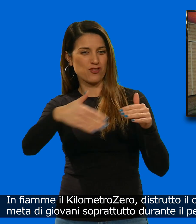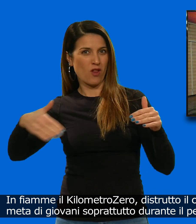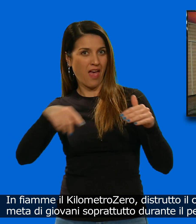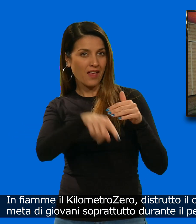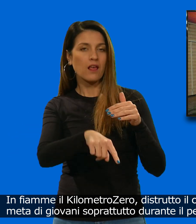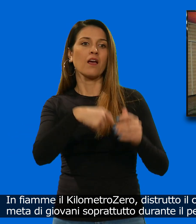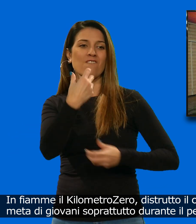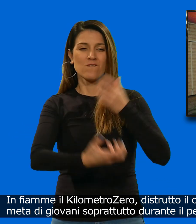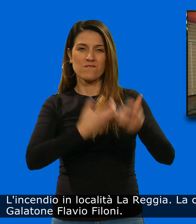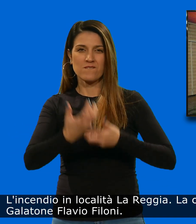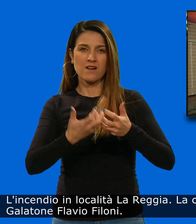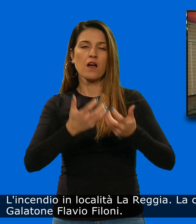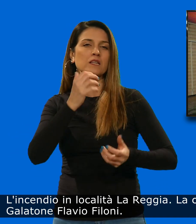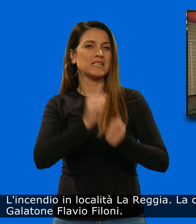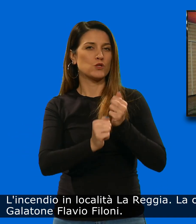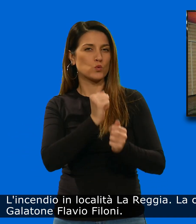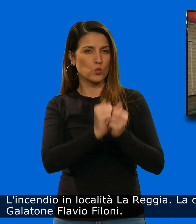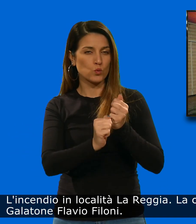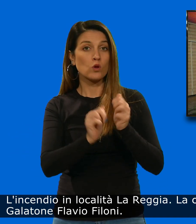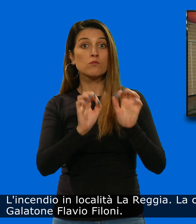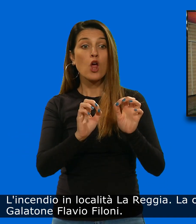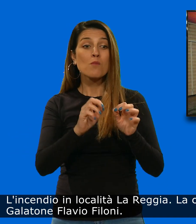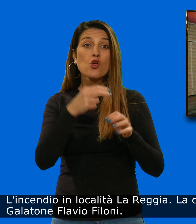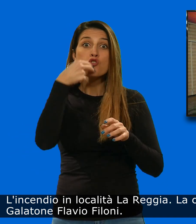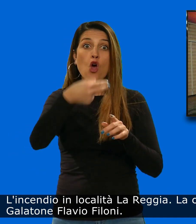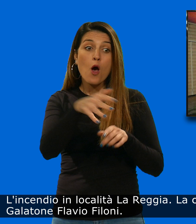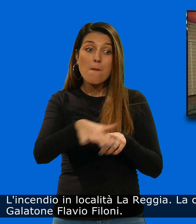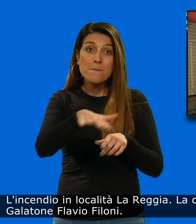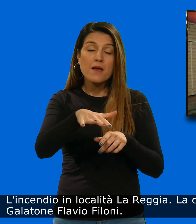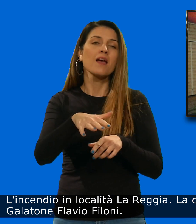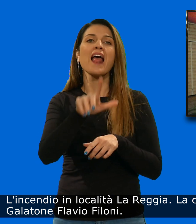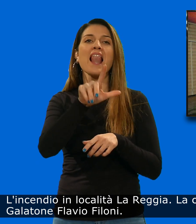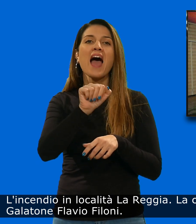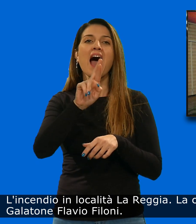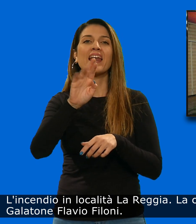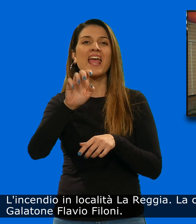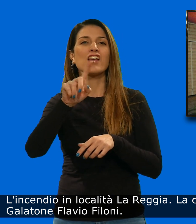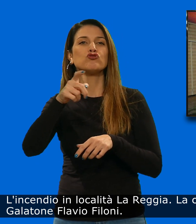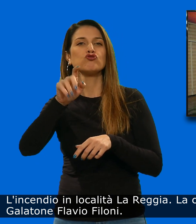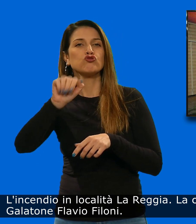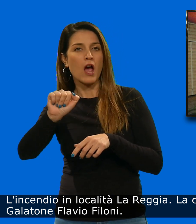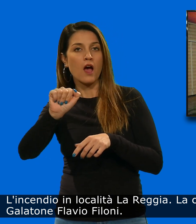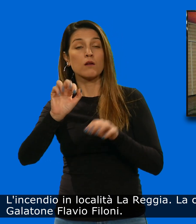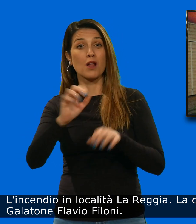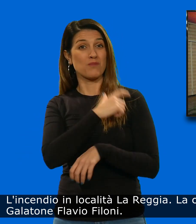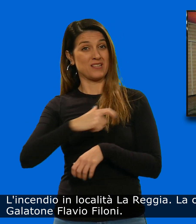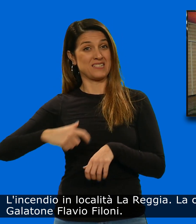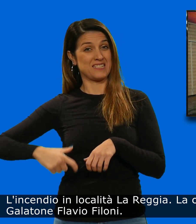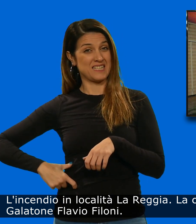estivo l'incendio in località lareggia la condanna del sindaco di Galatone Flavio